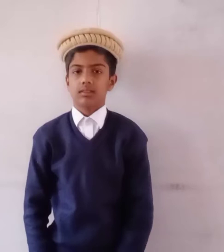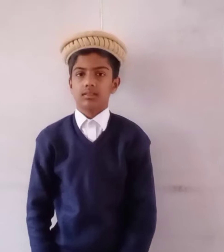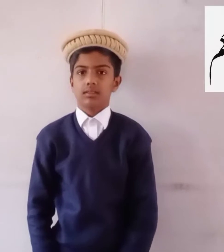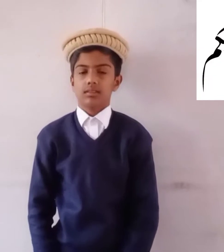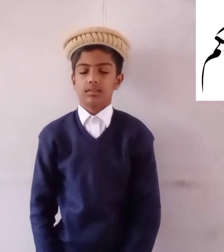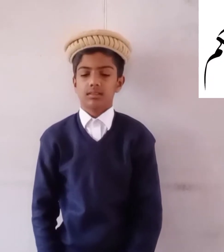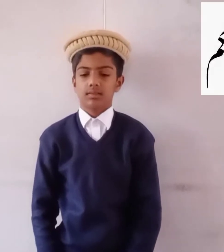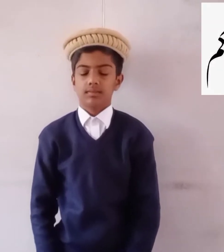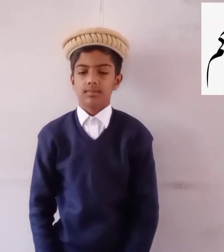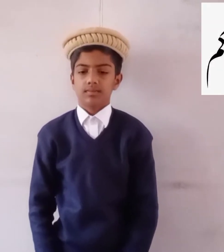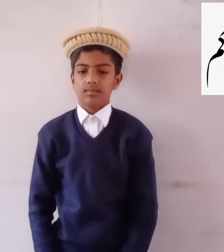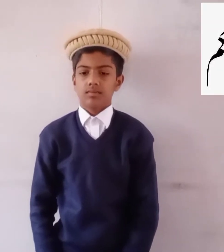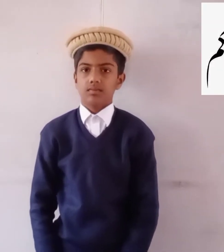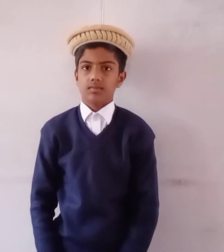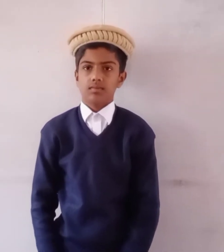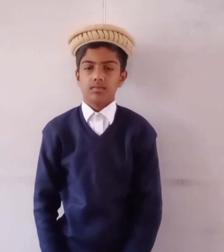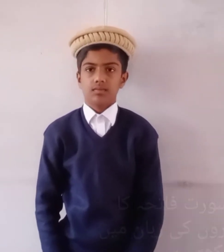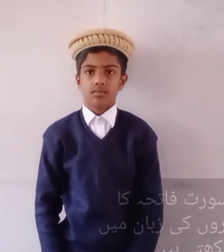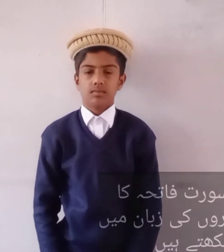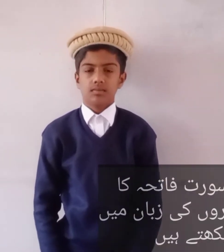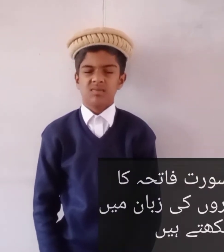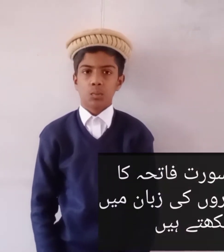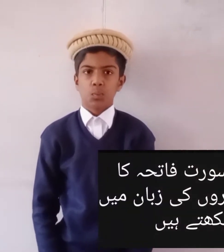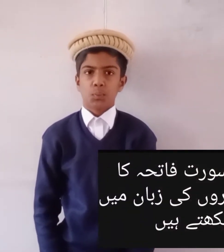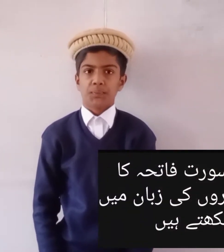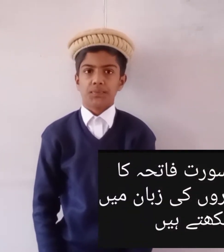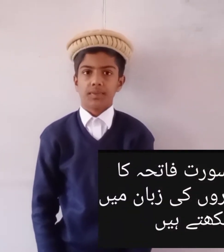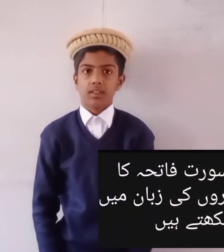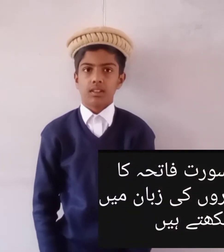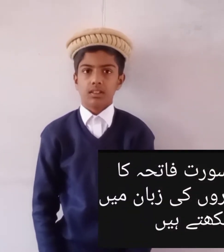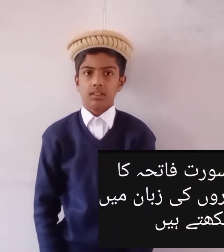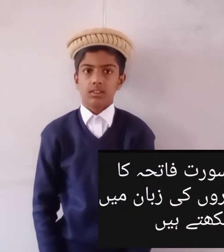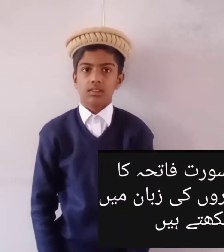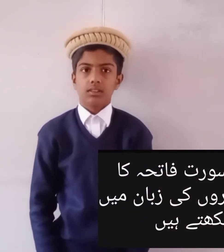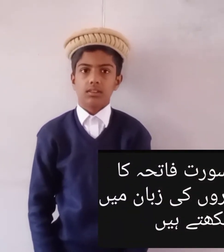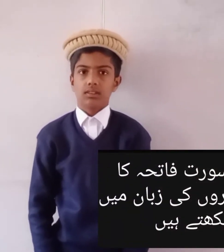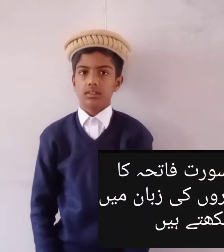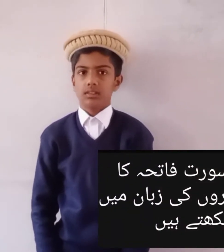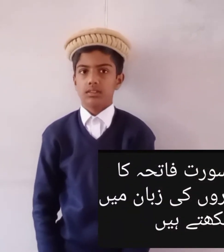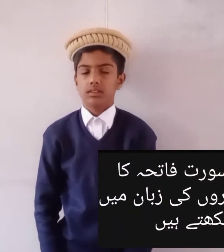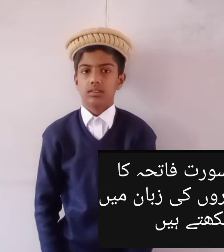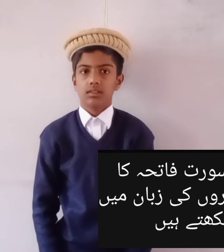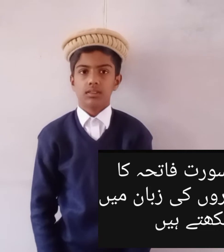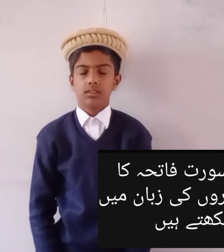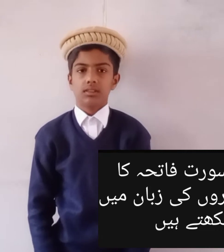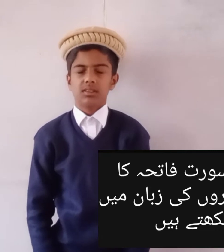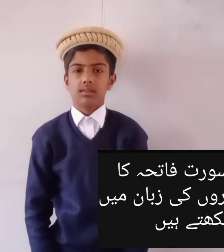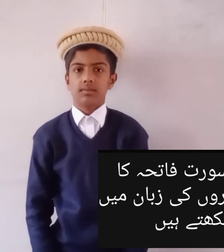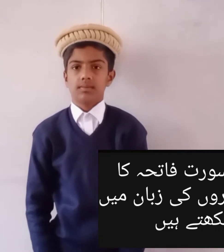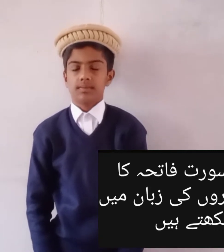اسلام علیکم آج ہم سورت فاتحہ کا ترجمہ سائن لینگویج میں سیکھیں گے